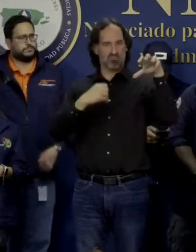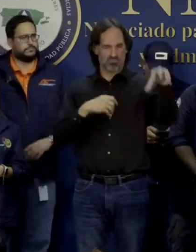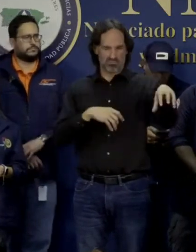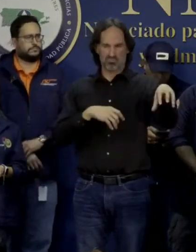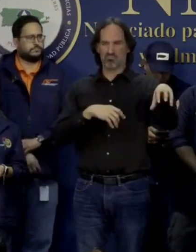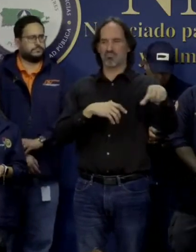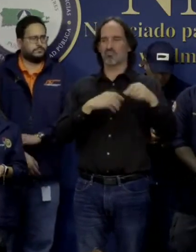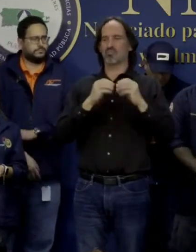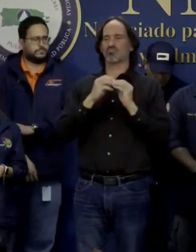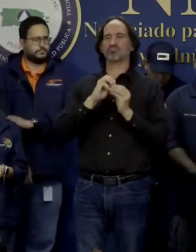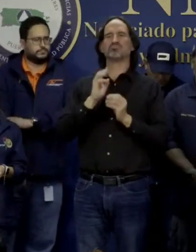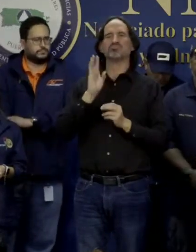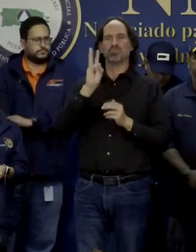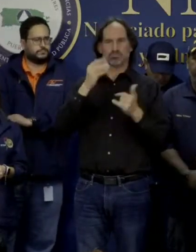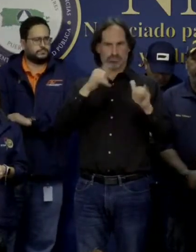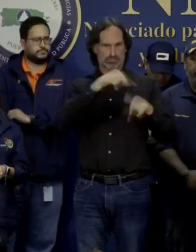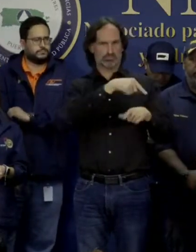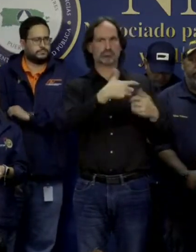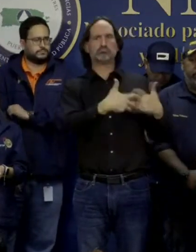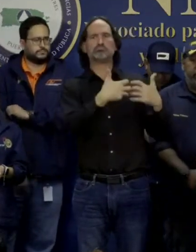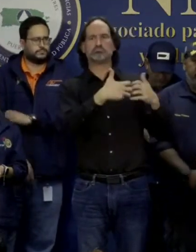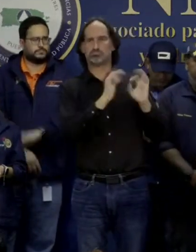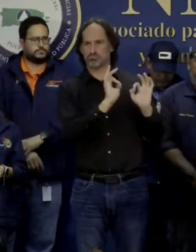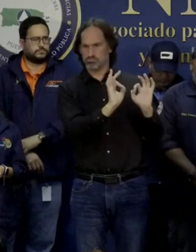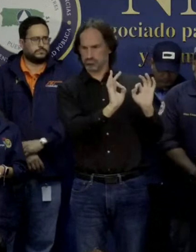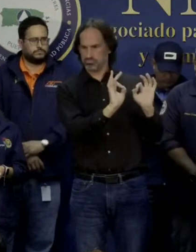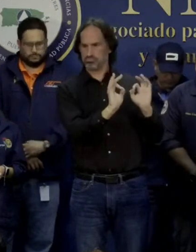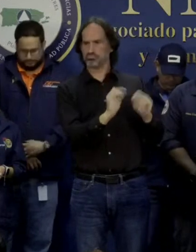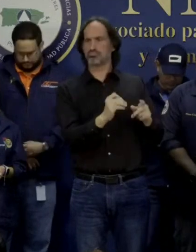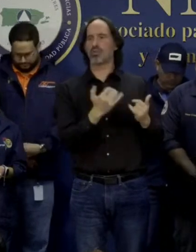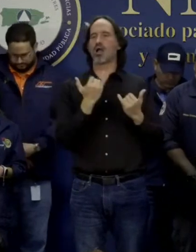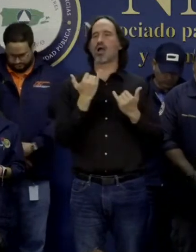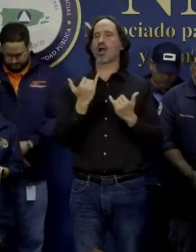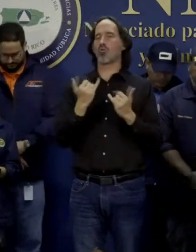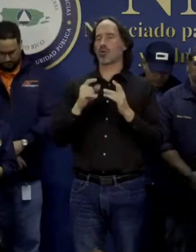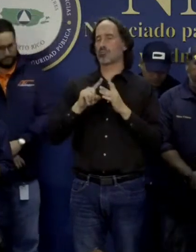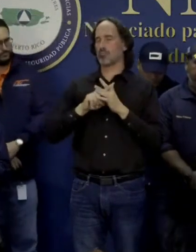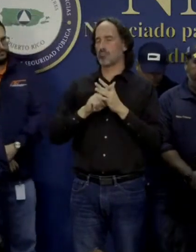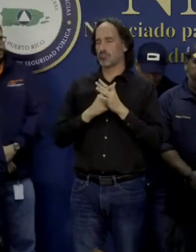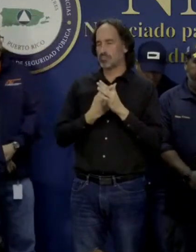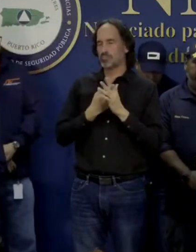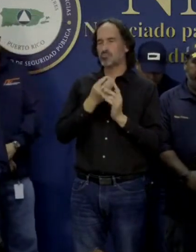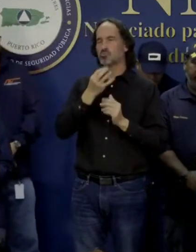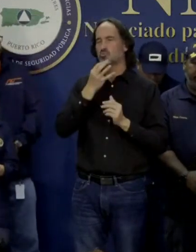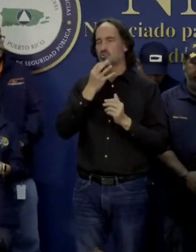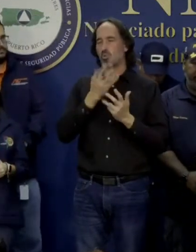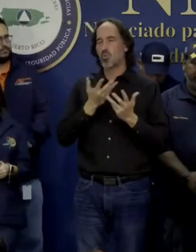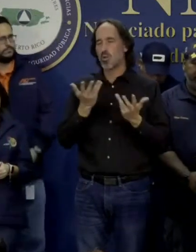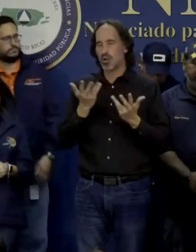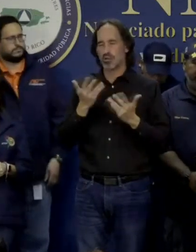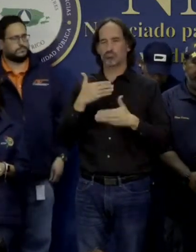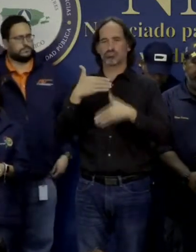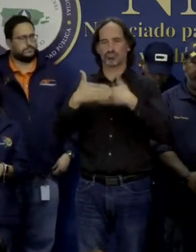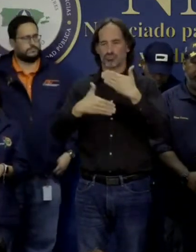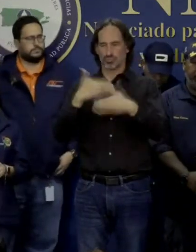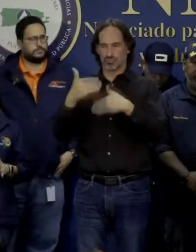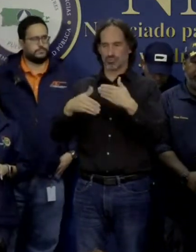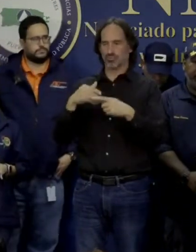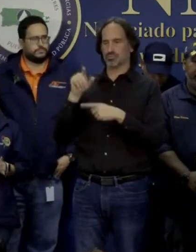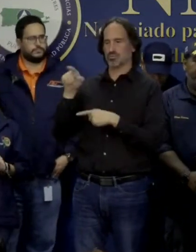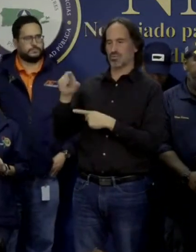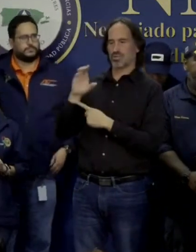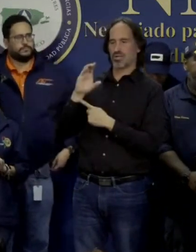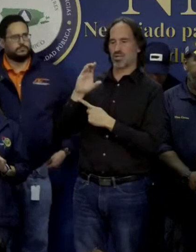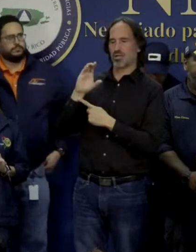unidad número 9 está ahora mismo en arranque, en proceso de sincronización. En Cambalache está en proceso de